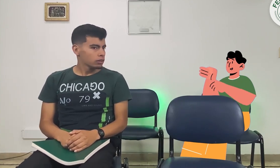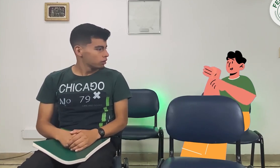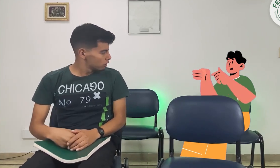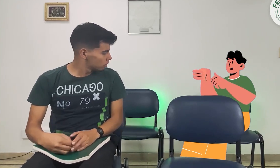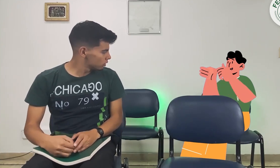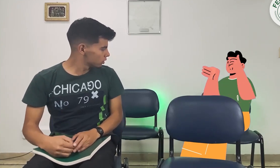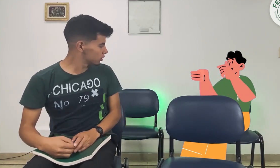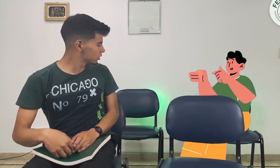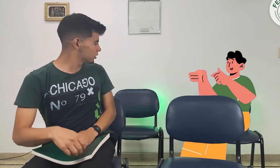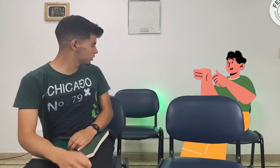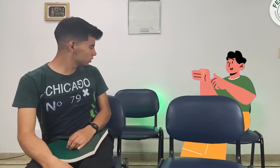Ok,